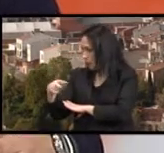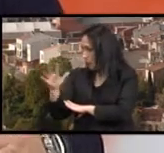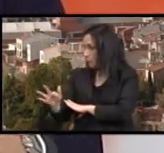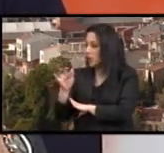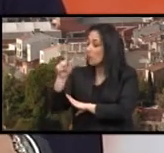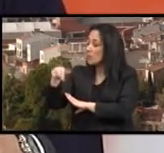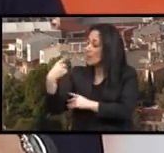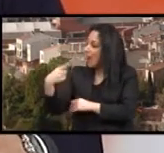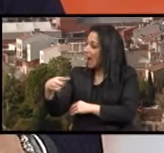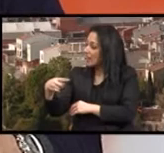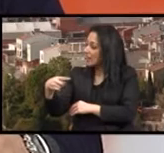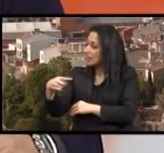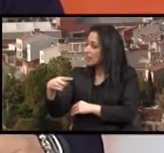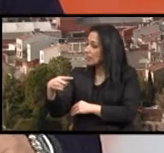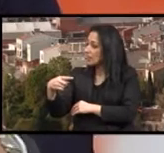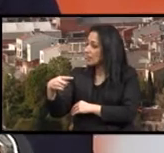tota